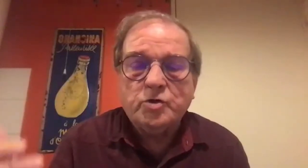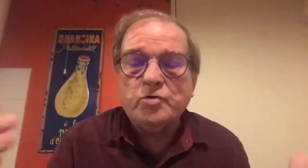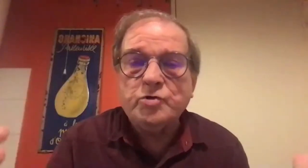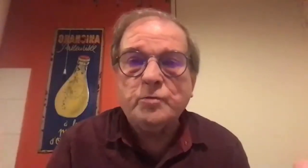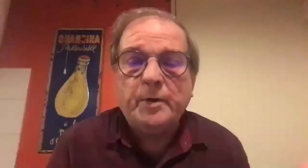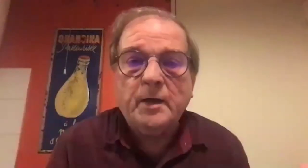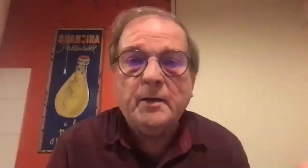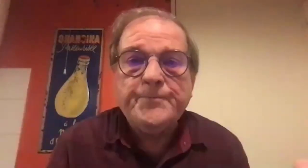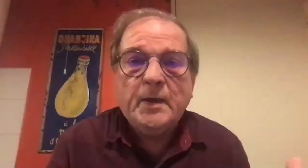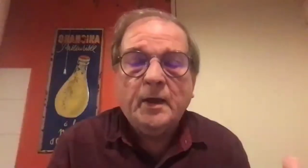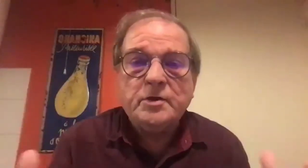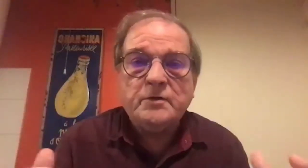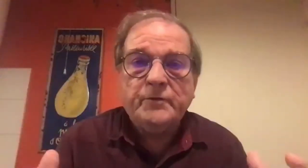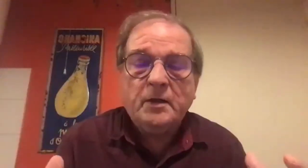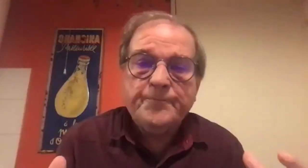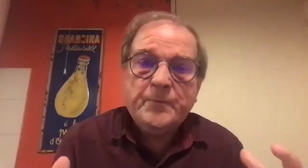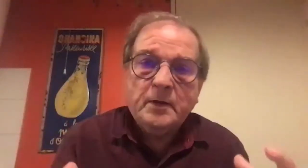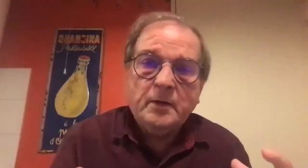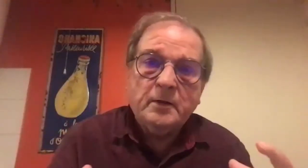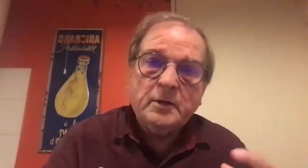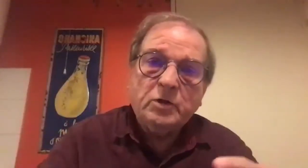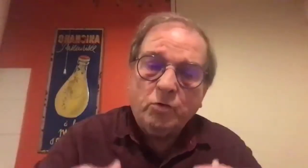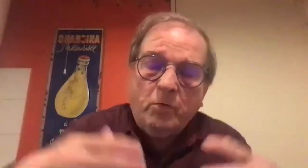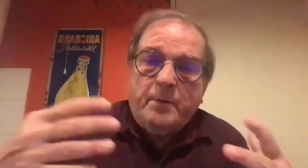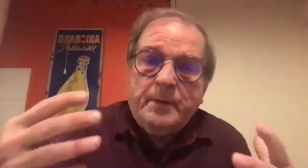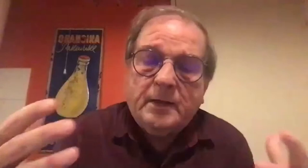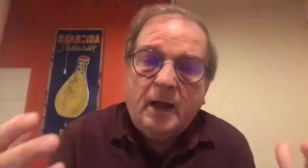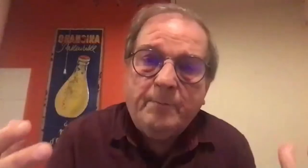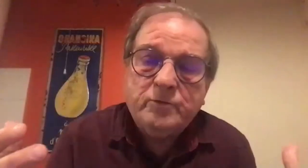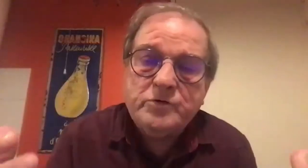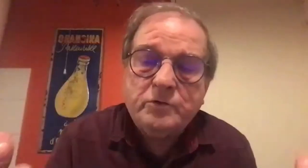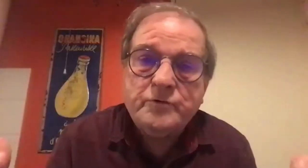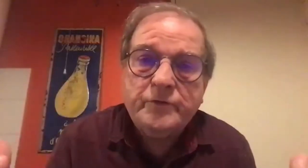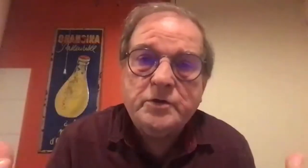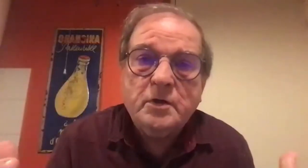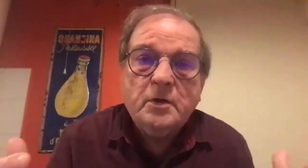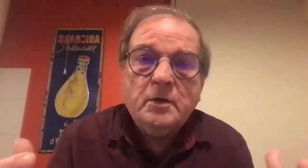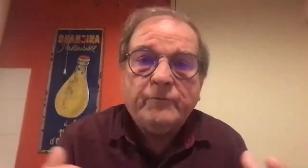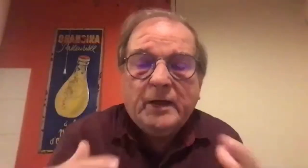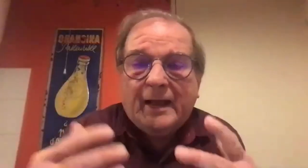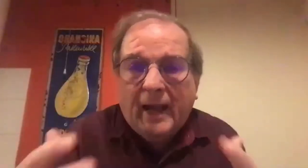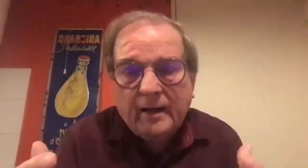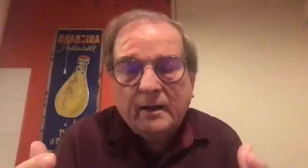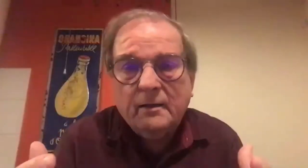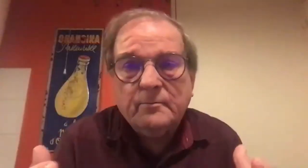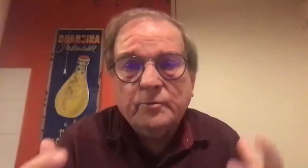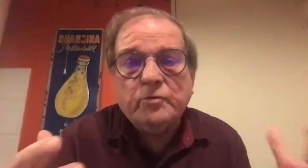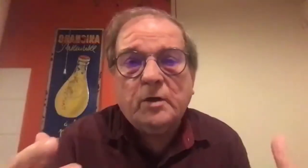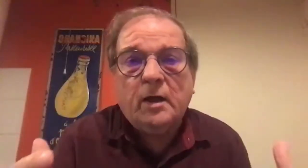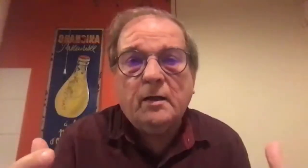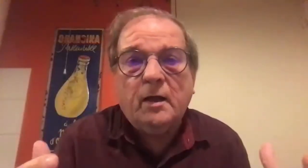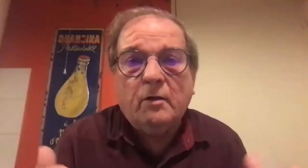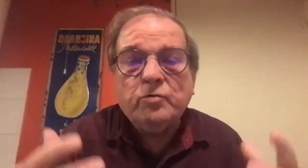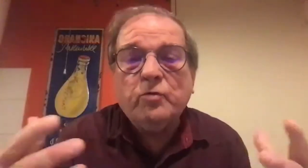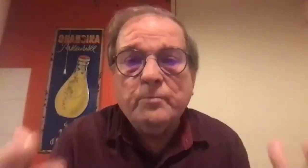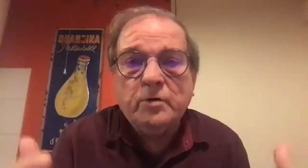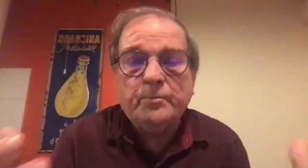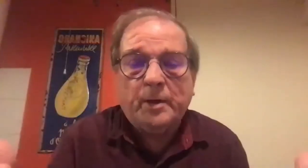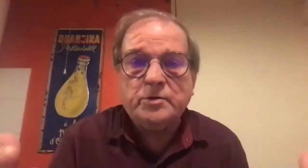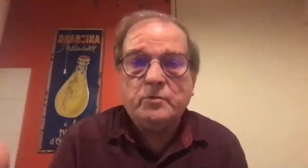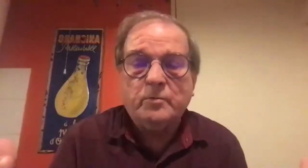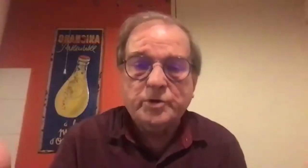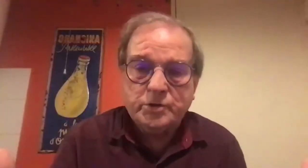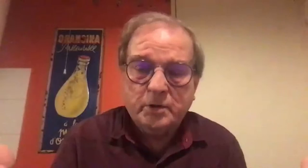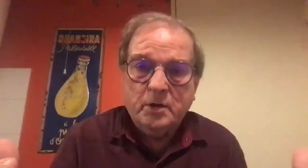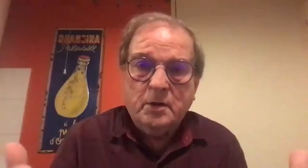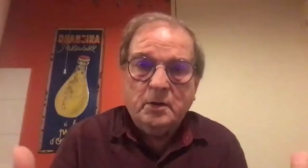e Astrogildo Pereira, a gente vê que, em toda uma primeira etapa, nos anos 20, foi clara, muito clara, a autonomia do